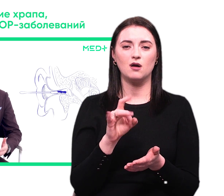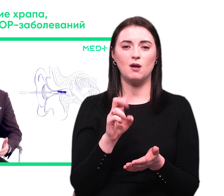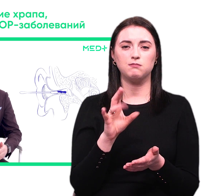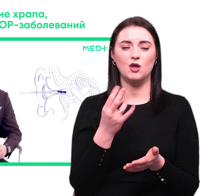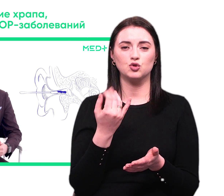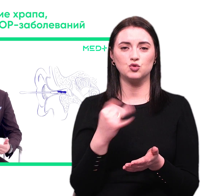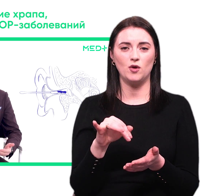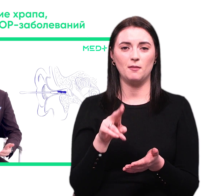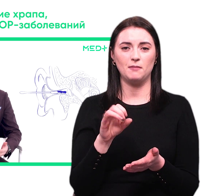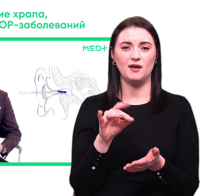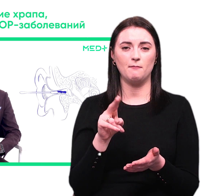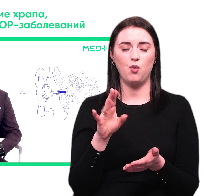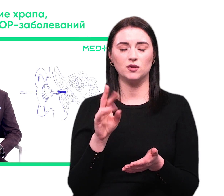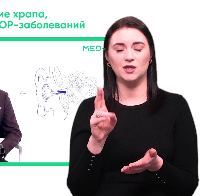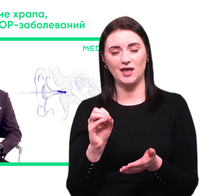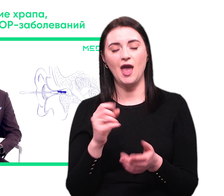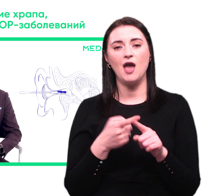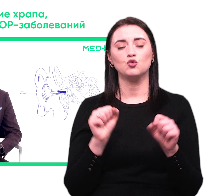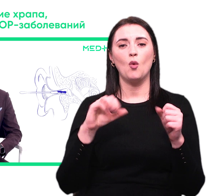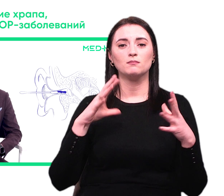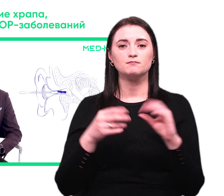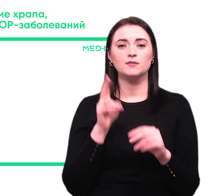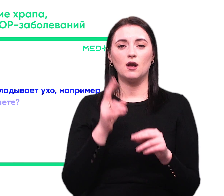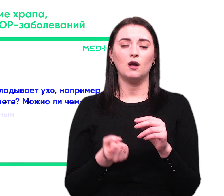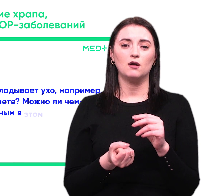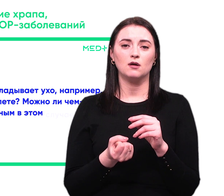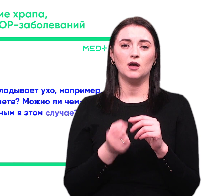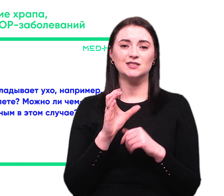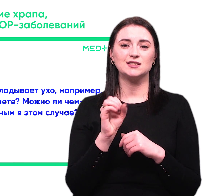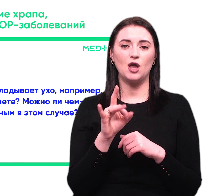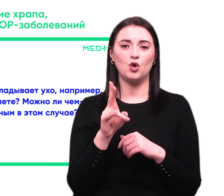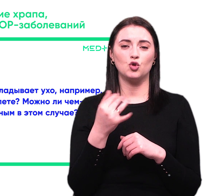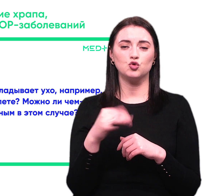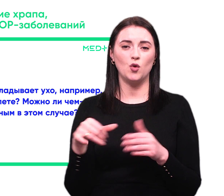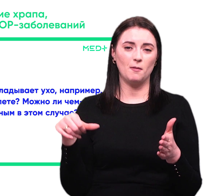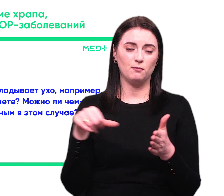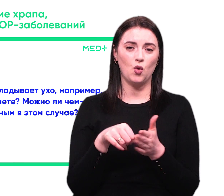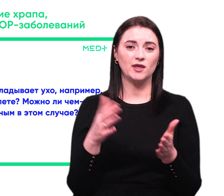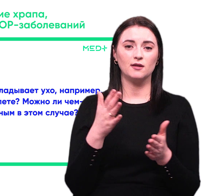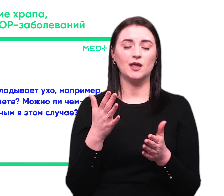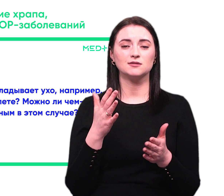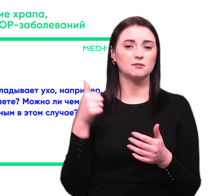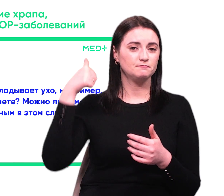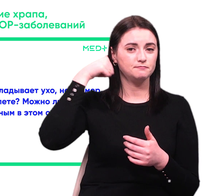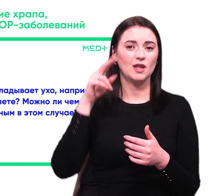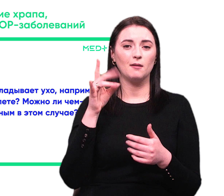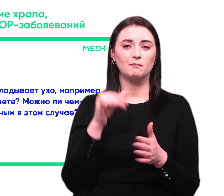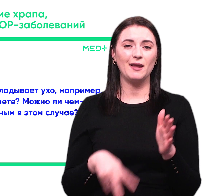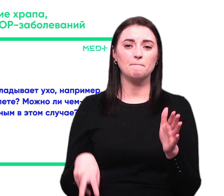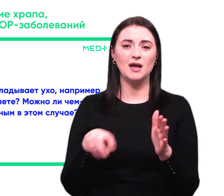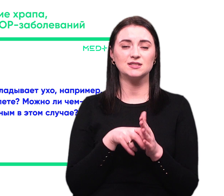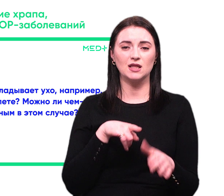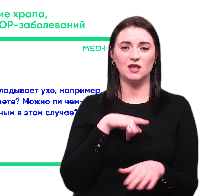это приведет через какое-то время к образованию серной пробки. Что делать, если закладывает ухо, например, при посадке в